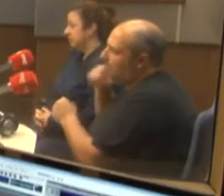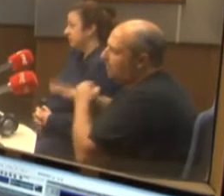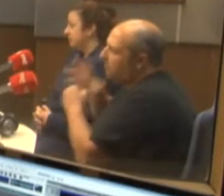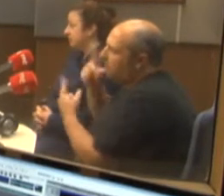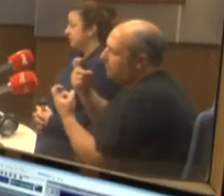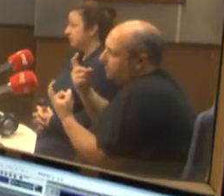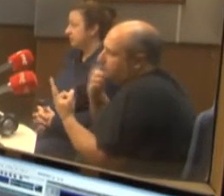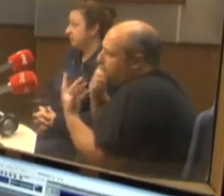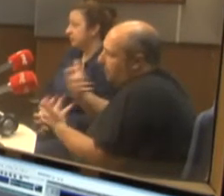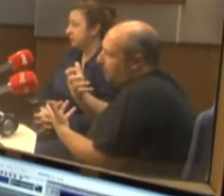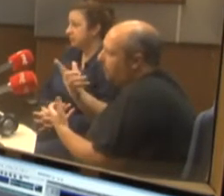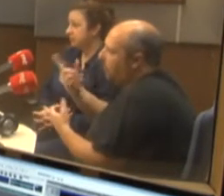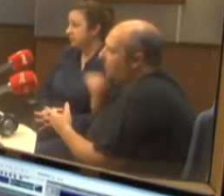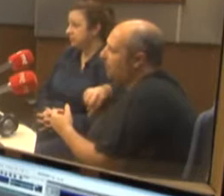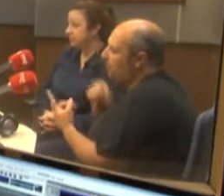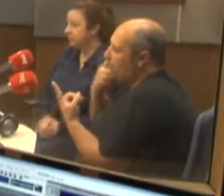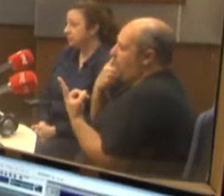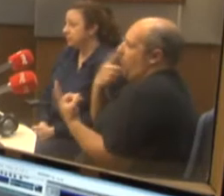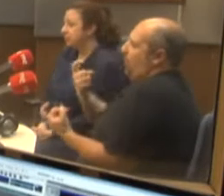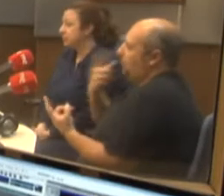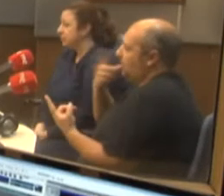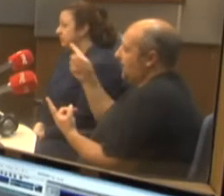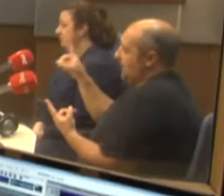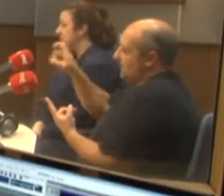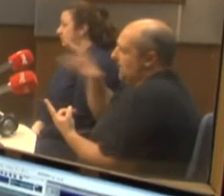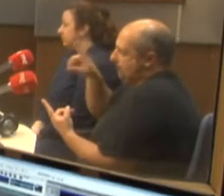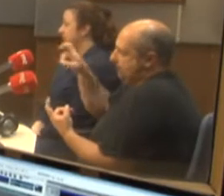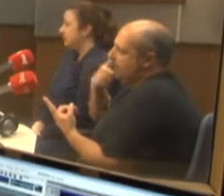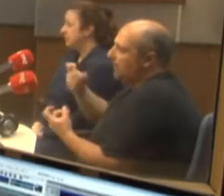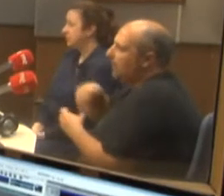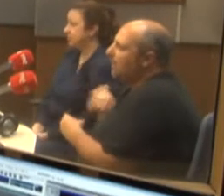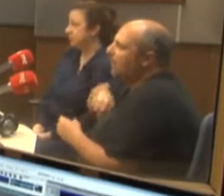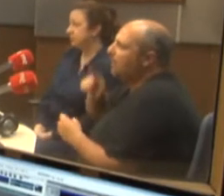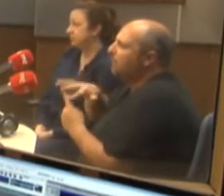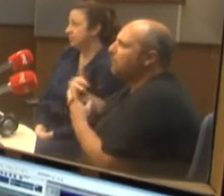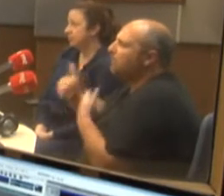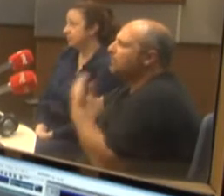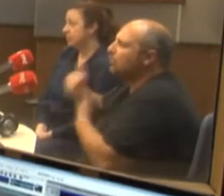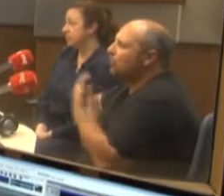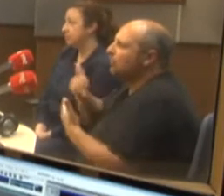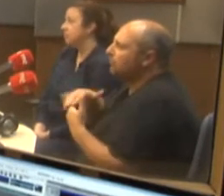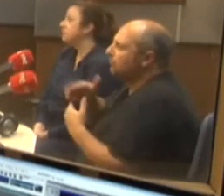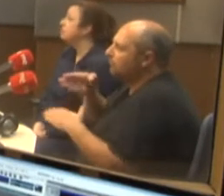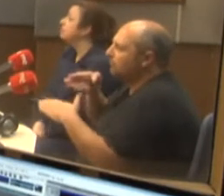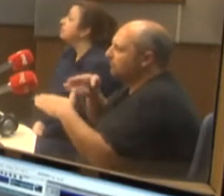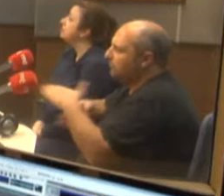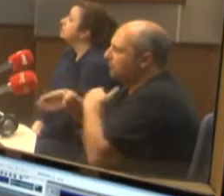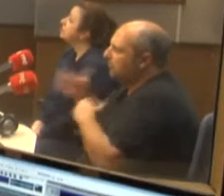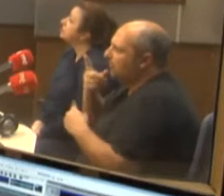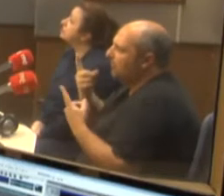apreciáis una necesidad de un colectivo. ¿Cómo es el proceso para llegar a decidir que hay que